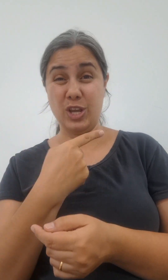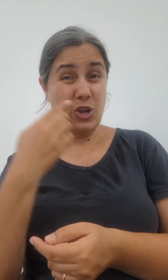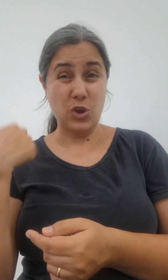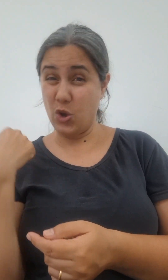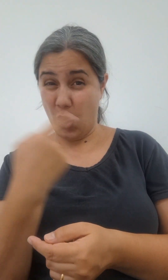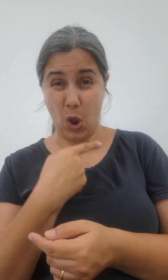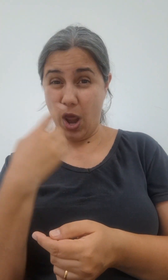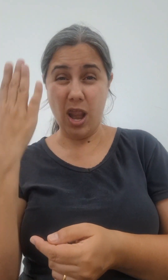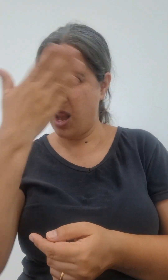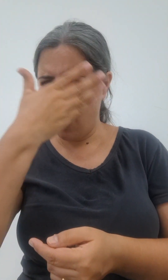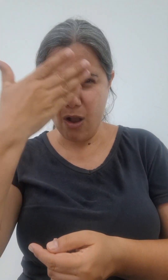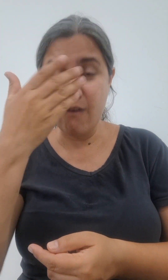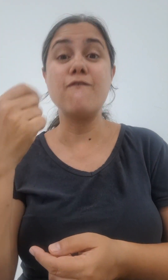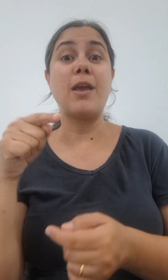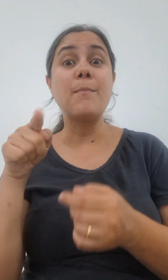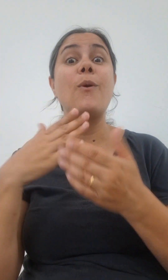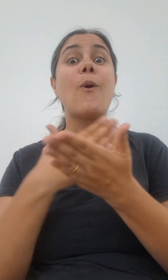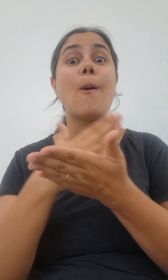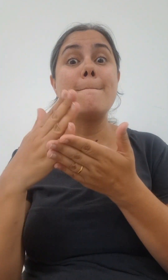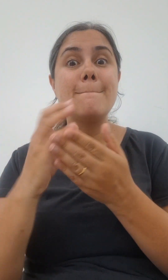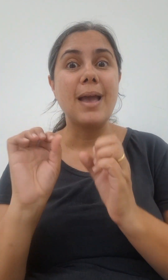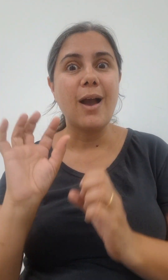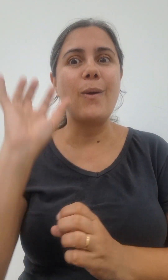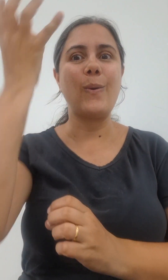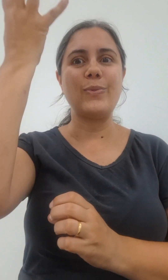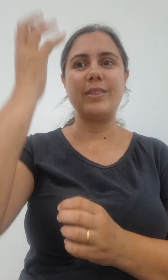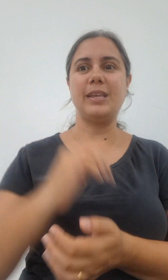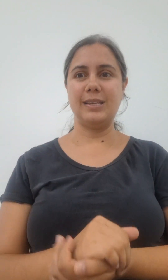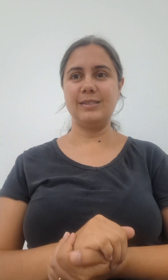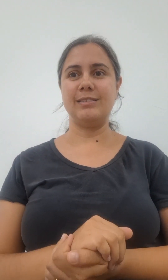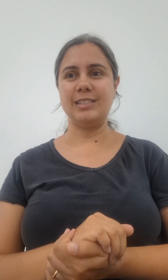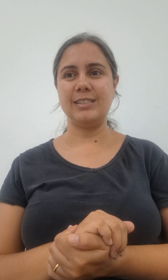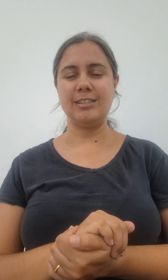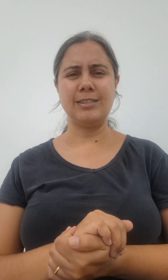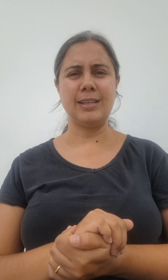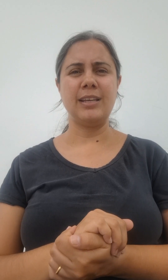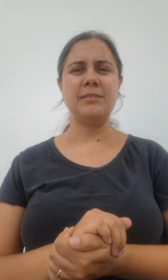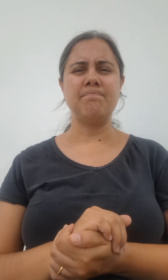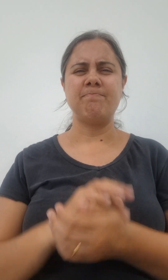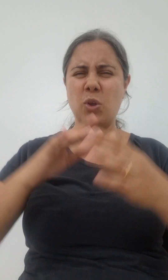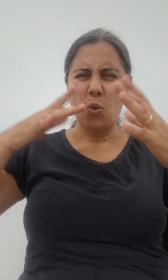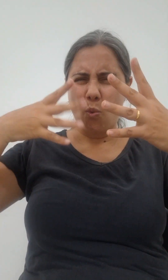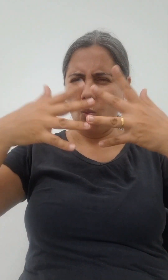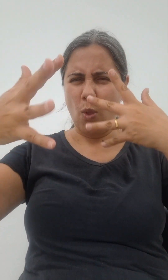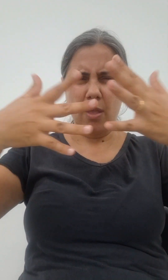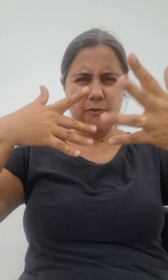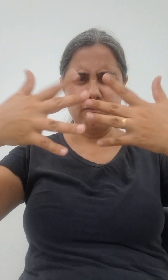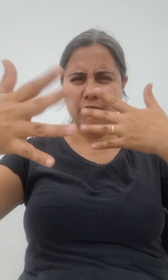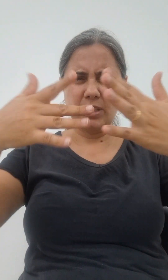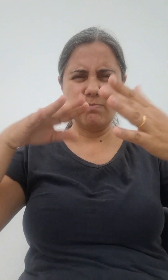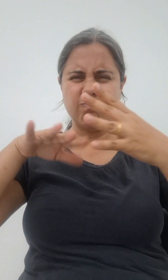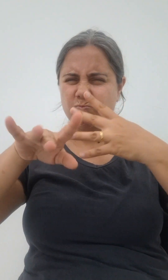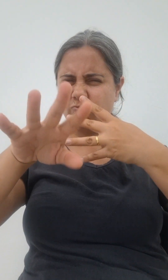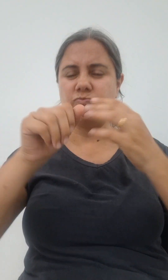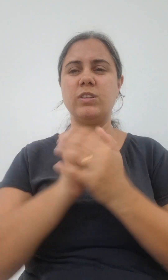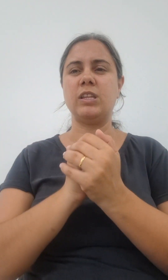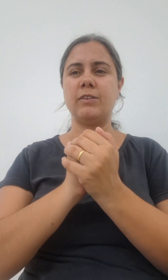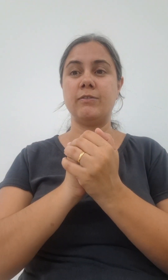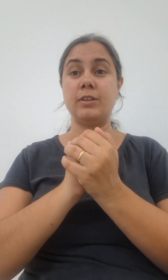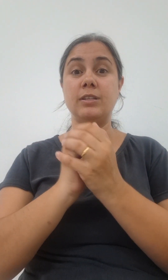vemos se torna manifesto. Começa a acontecer. O invisível